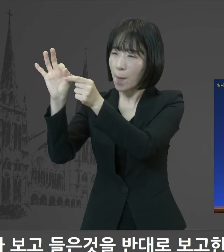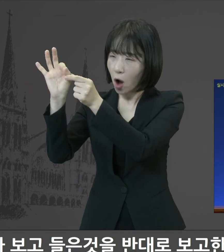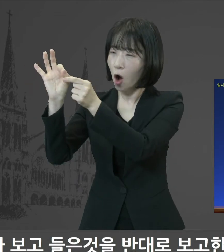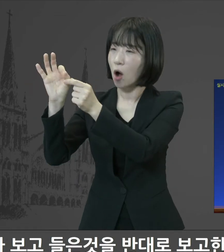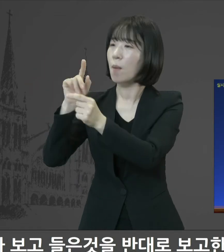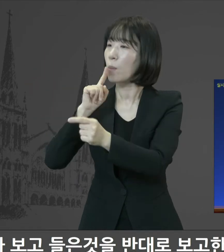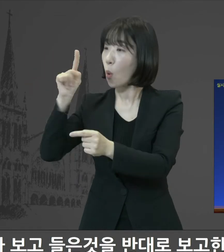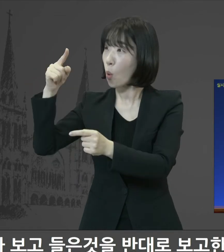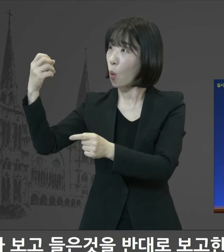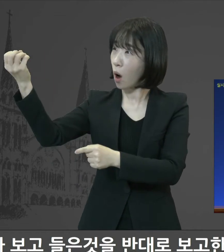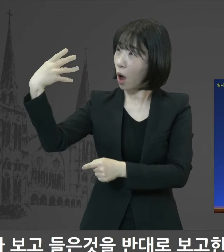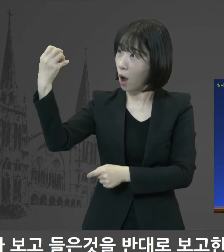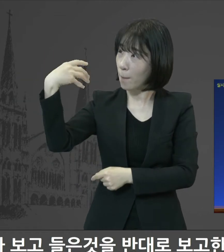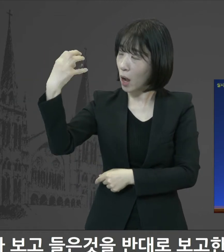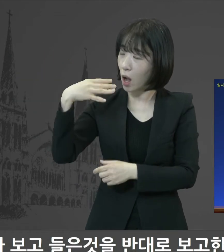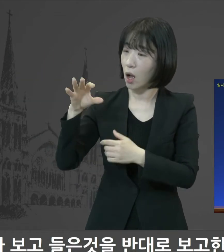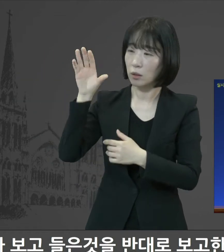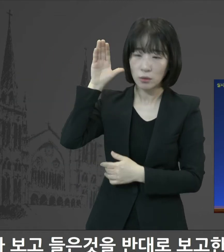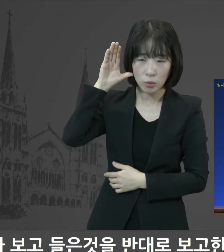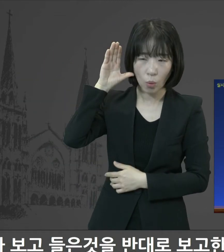이제 망했다.